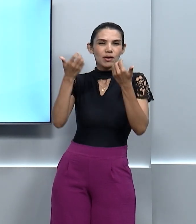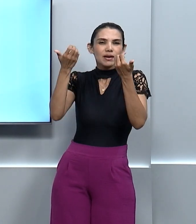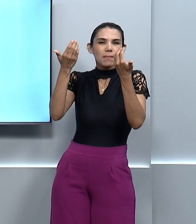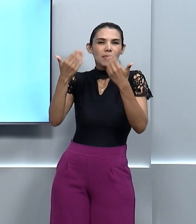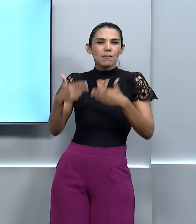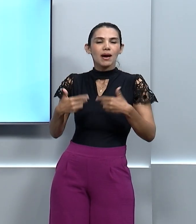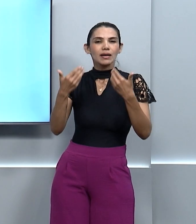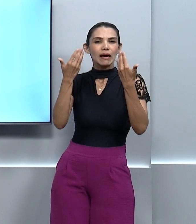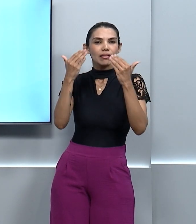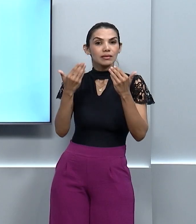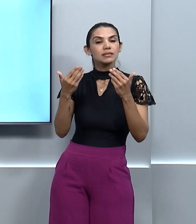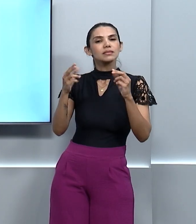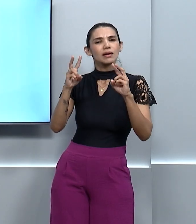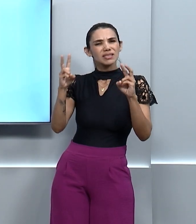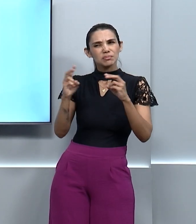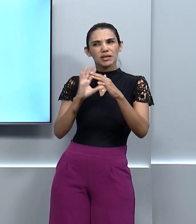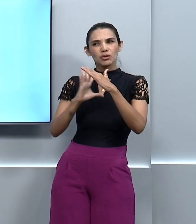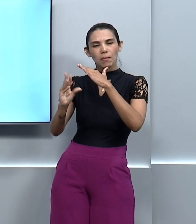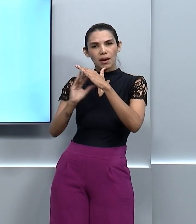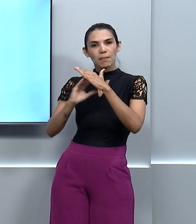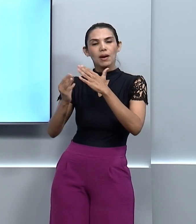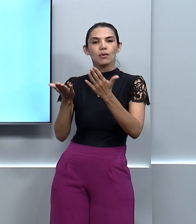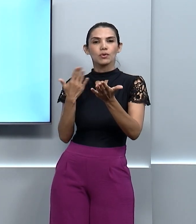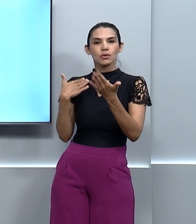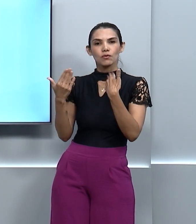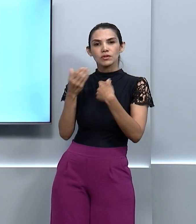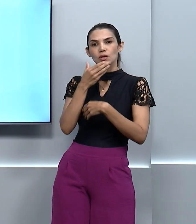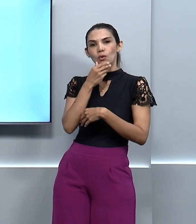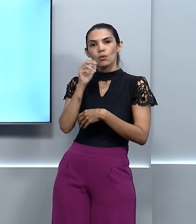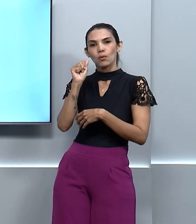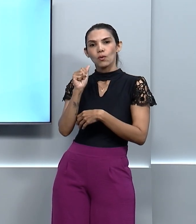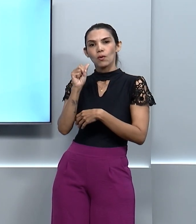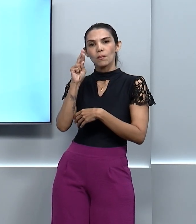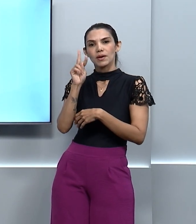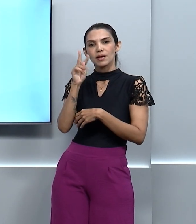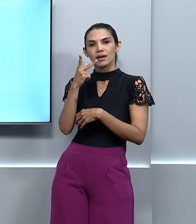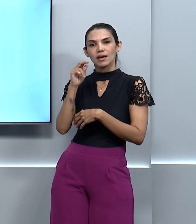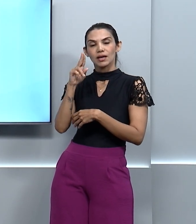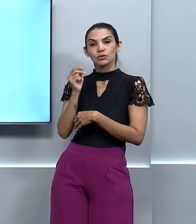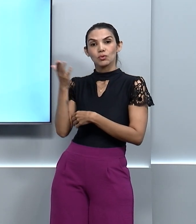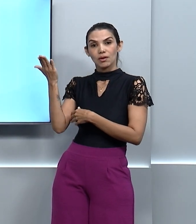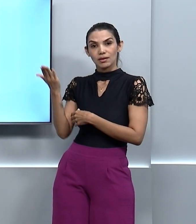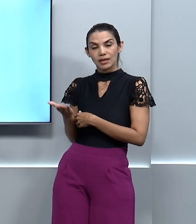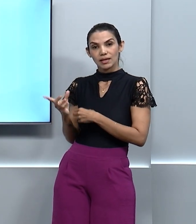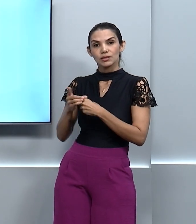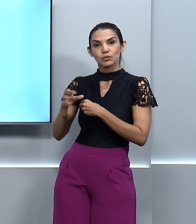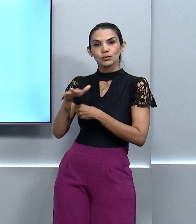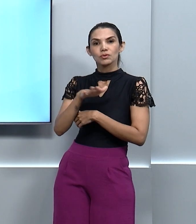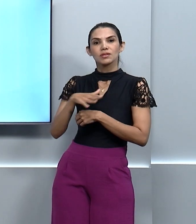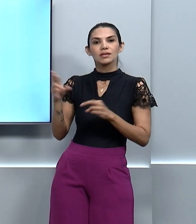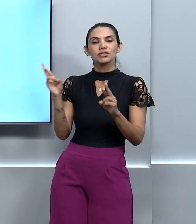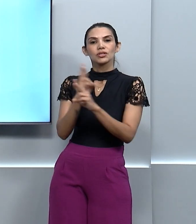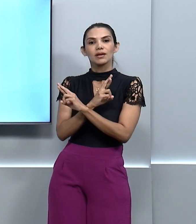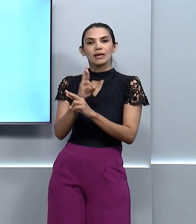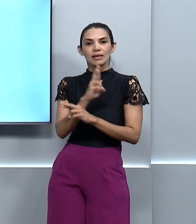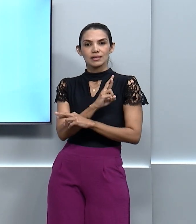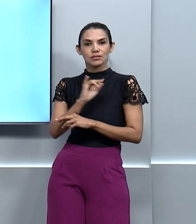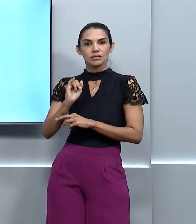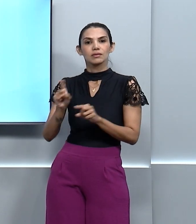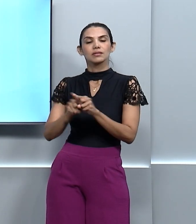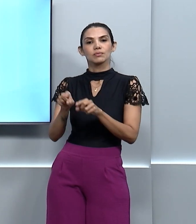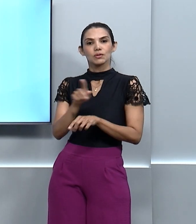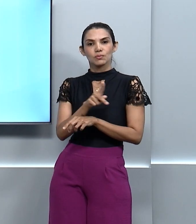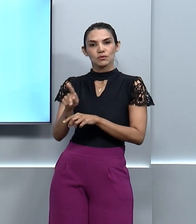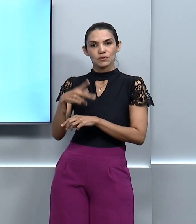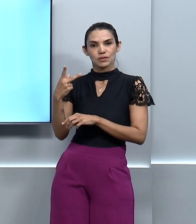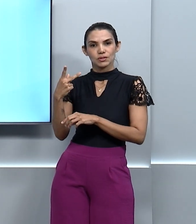esse cenário, nós vamos conversar agora com Arthur Banzato, que é doutor em Relações Internacionais e professor da